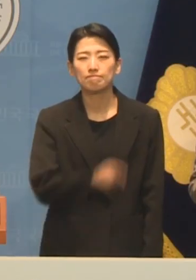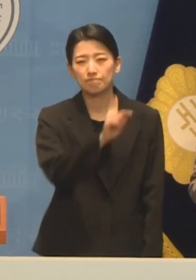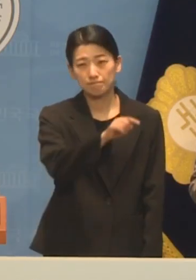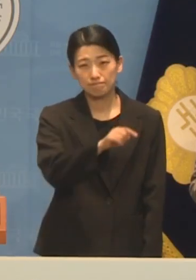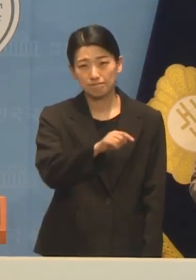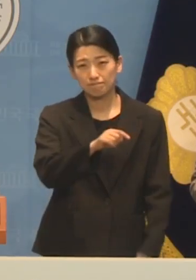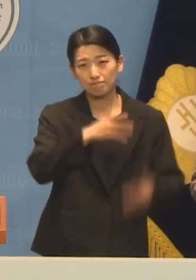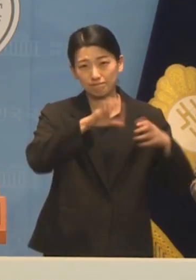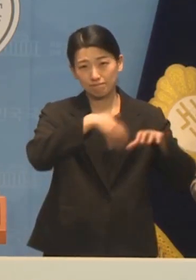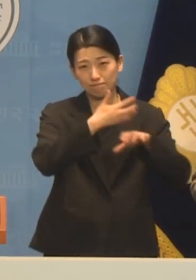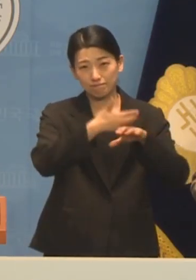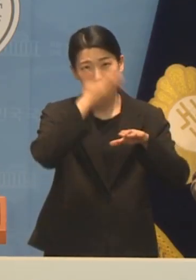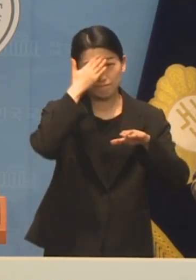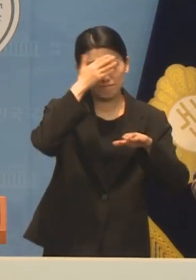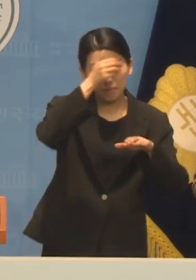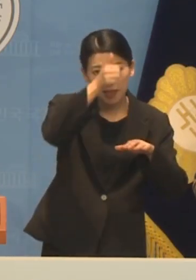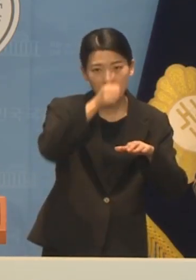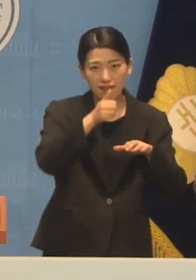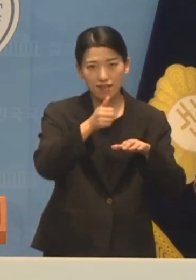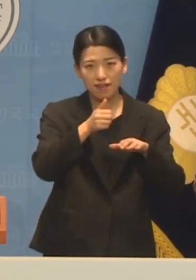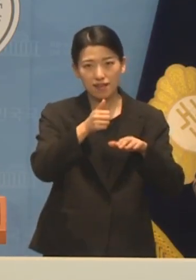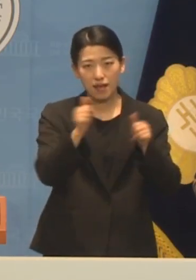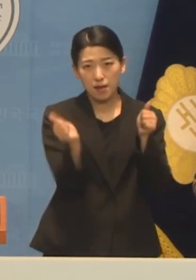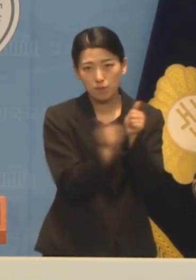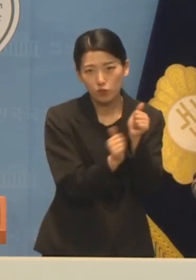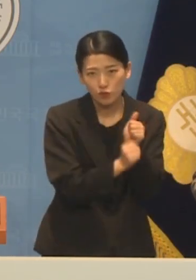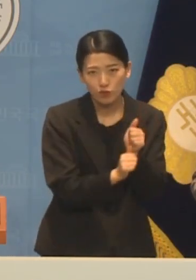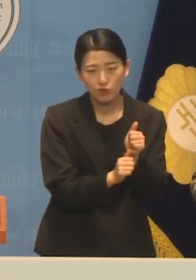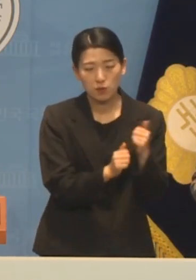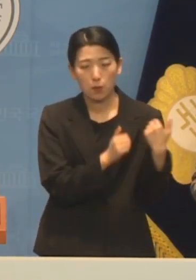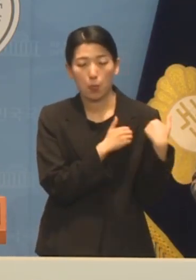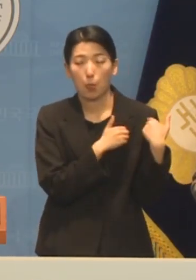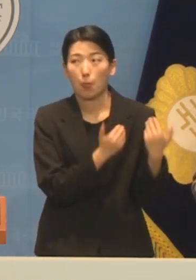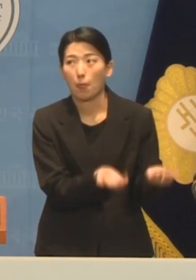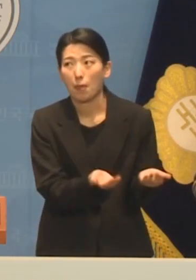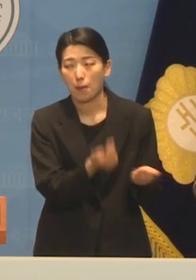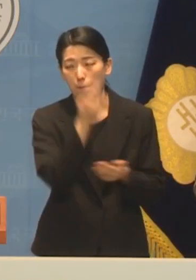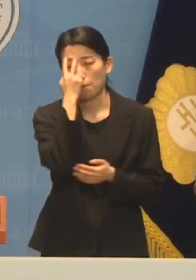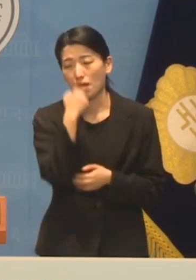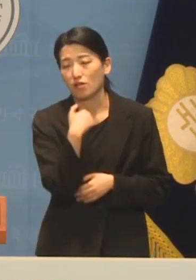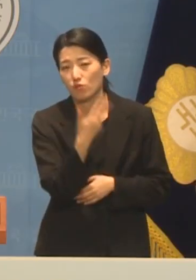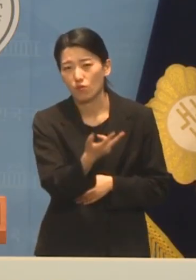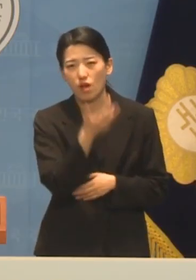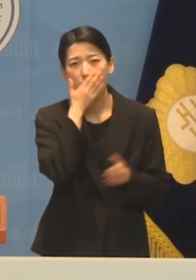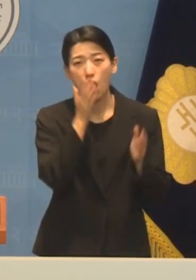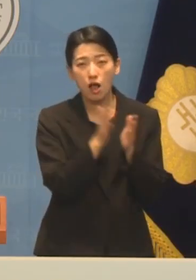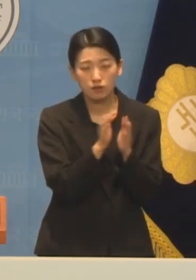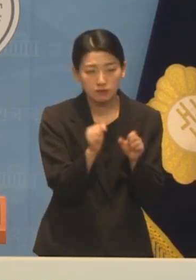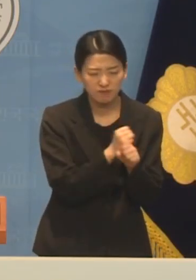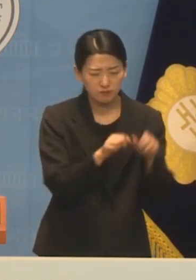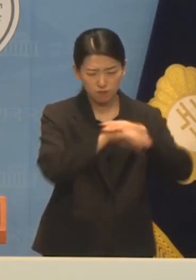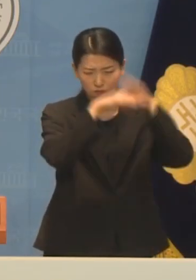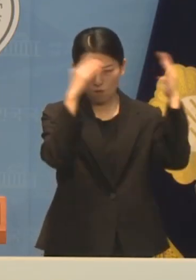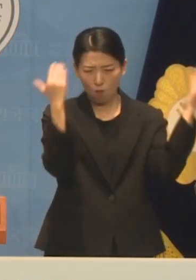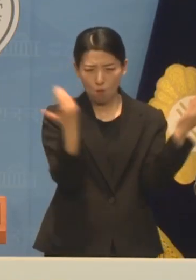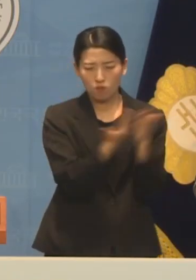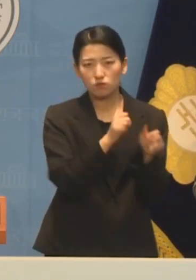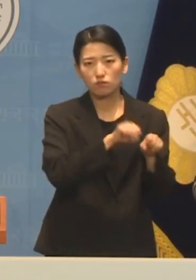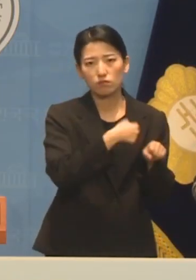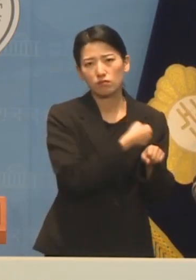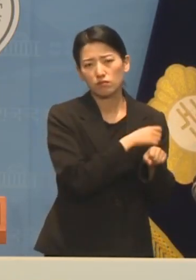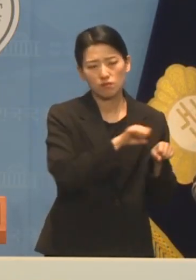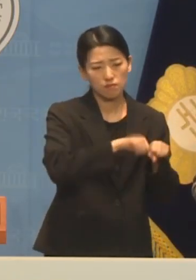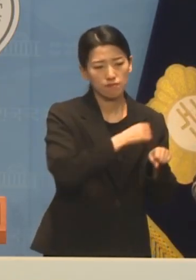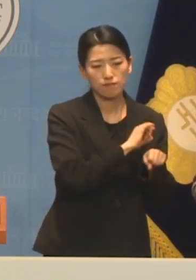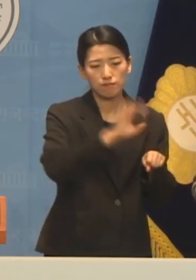가담, 옹호, 방조한 자들에 대한 철저한 수사와 처벌이 이루어져야 합니다. 내란에 직접 가담한